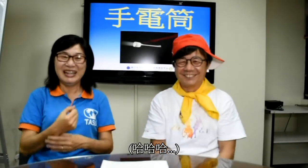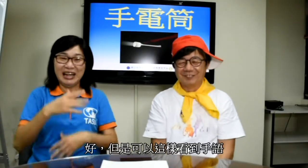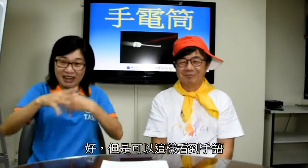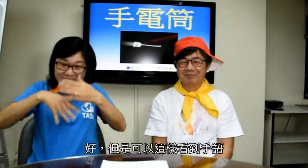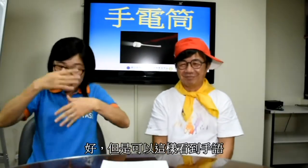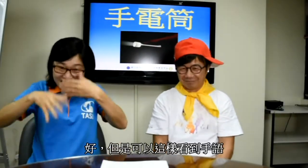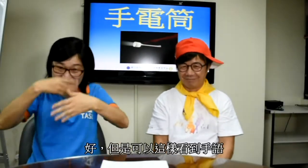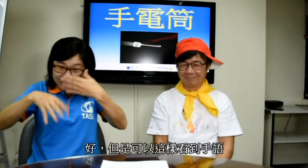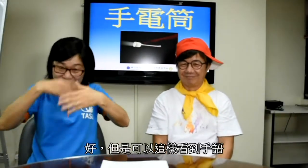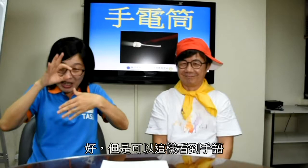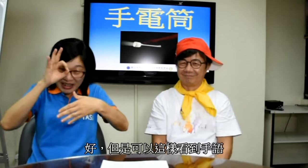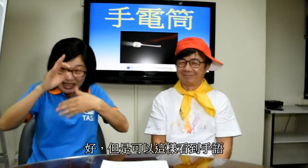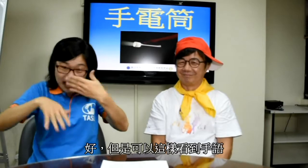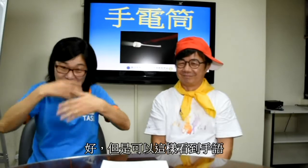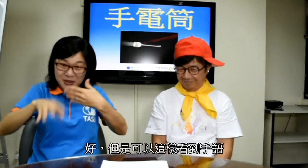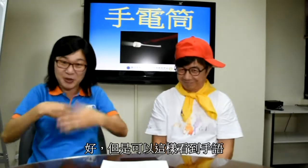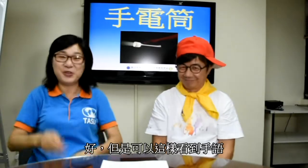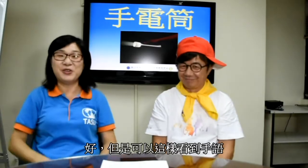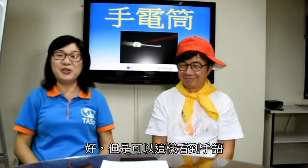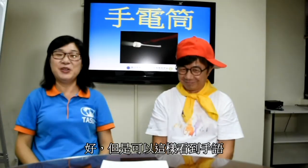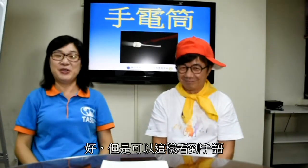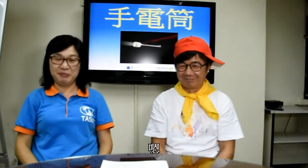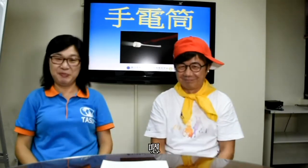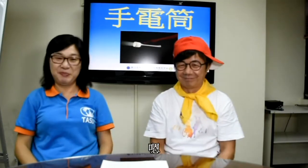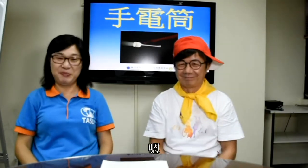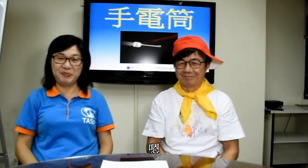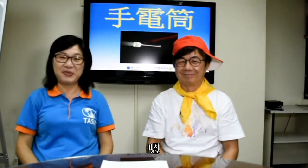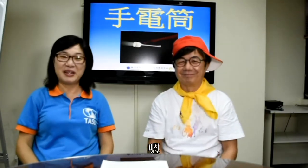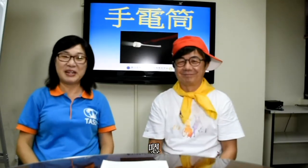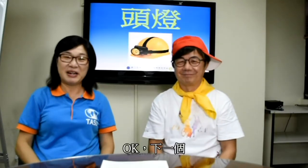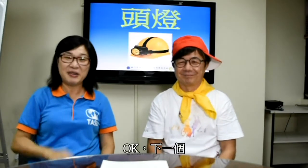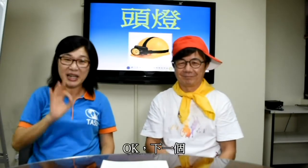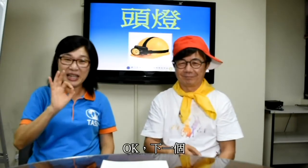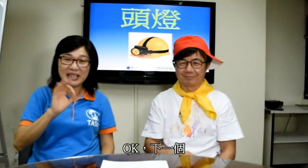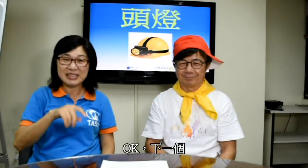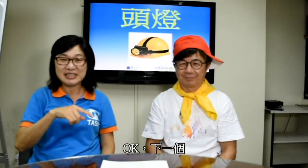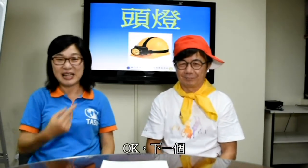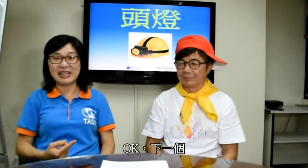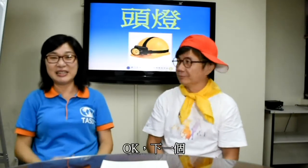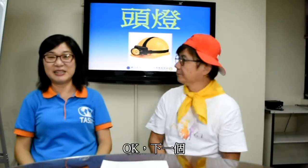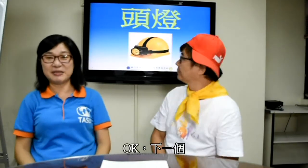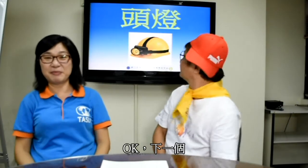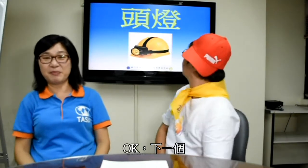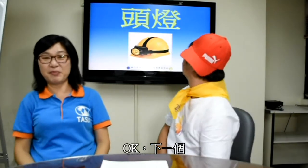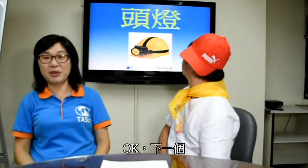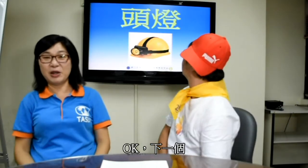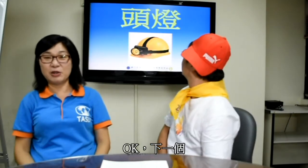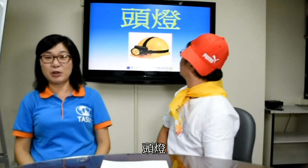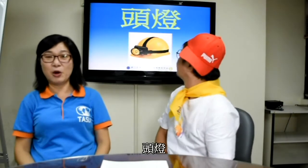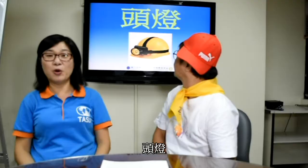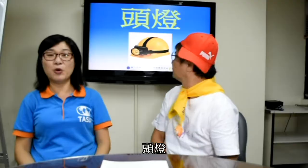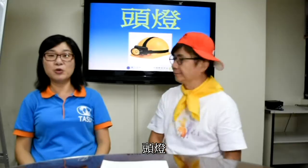好，但是可以就要看到手语。OK， 下一个，头